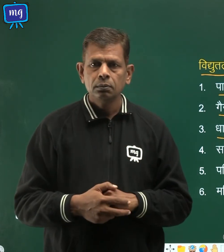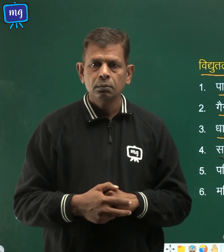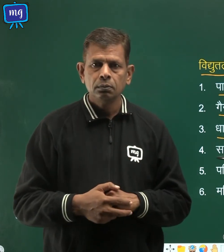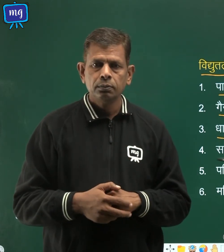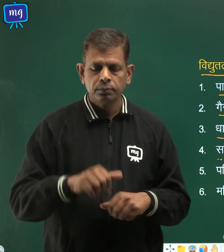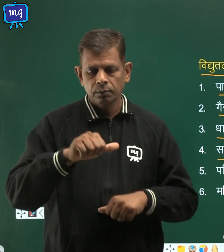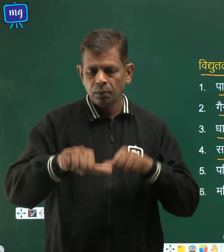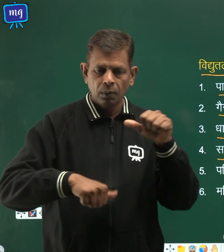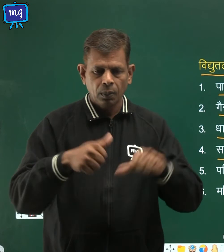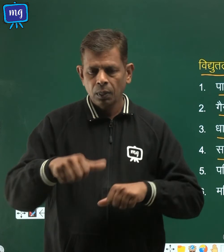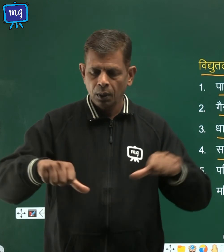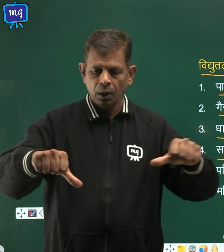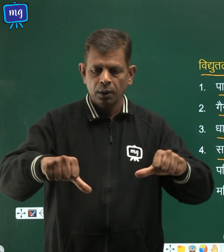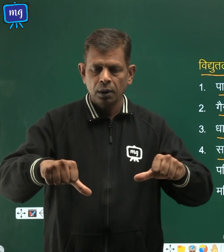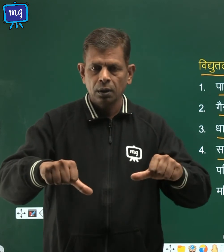साइकिल का हैंडल,